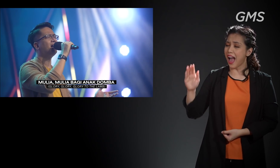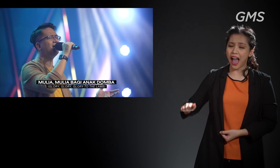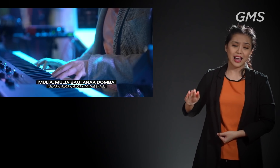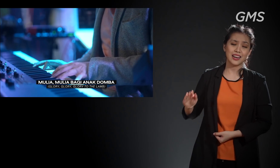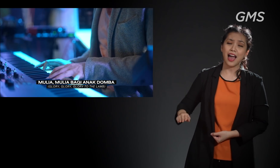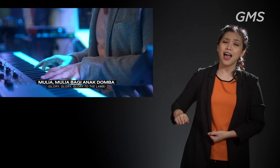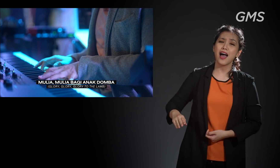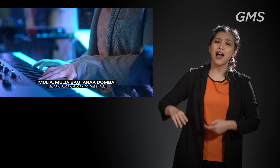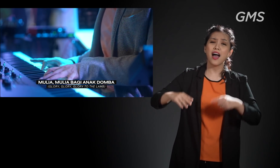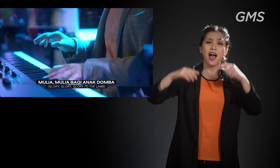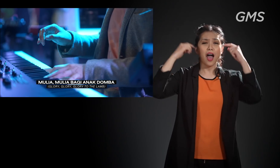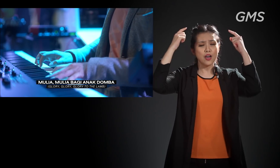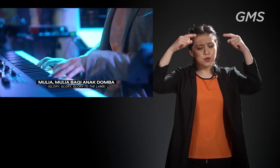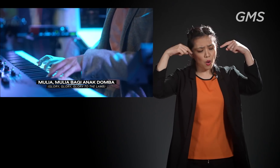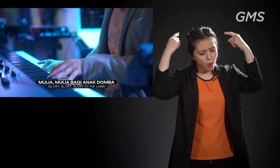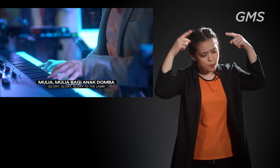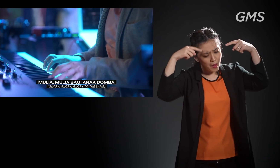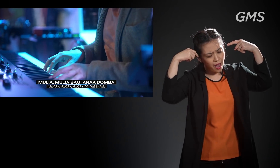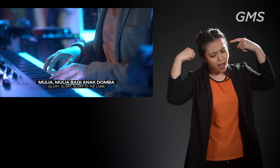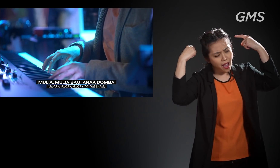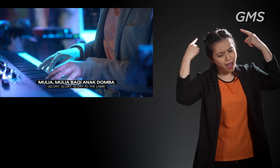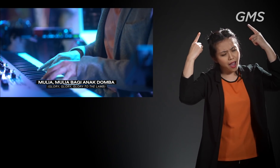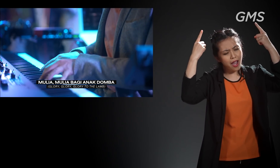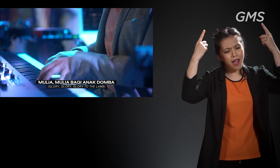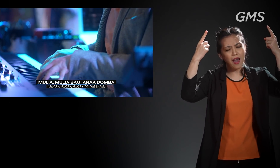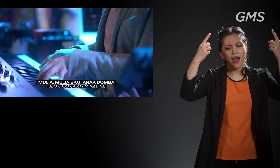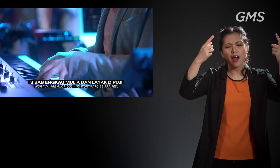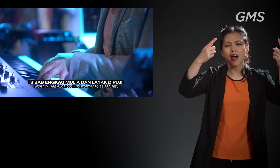bagi anak domba,